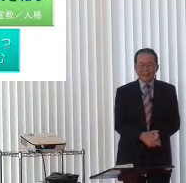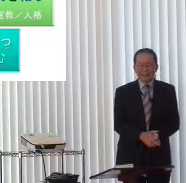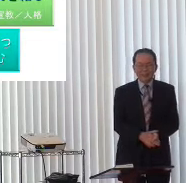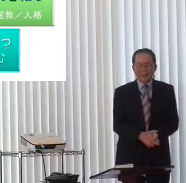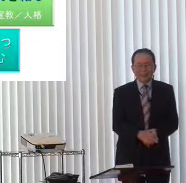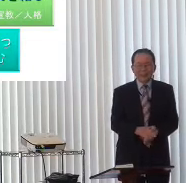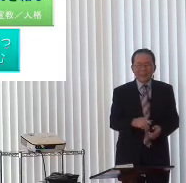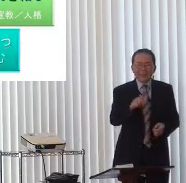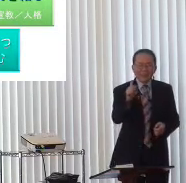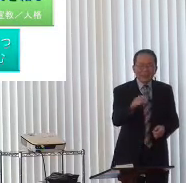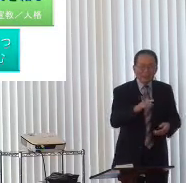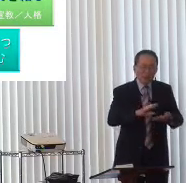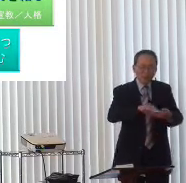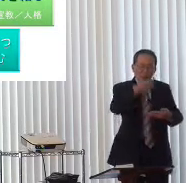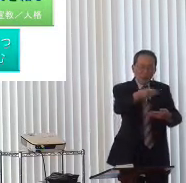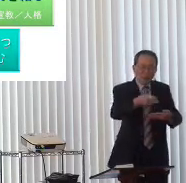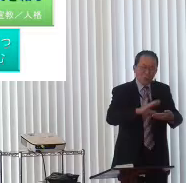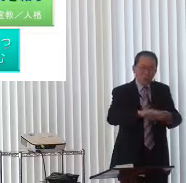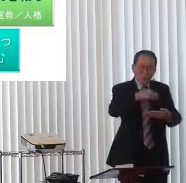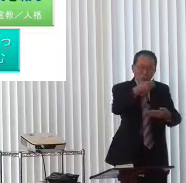人間の暦として